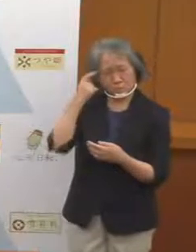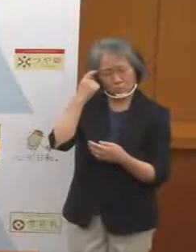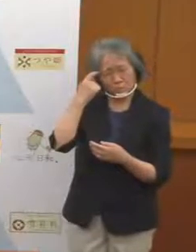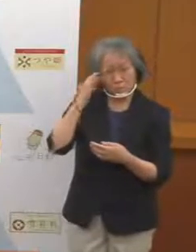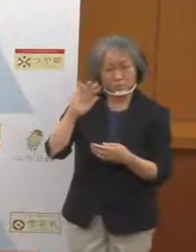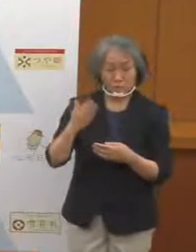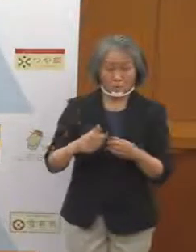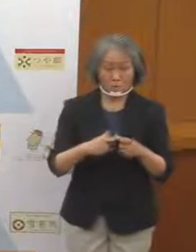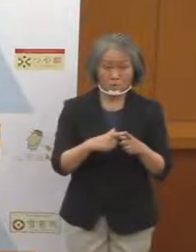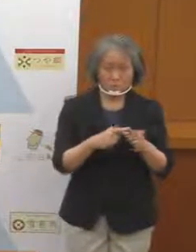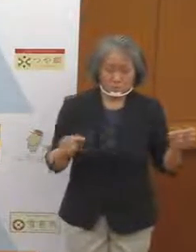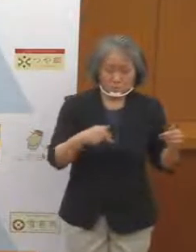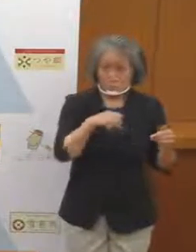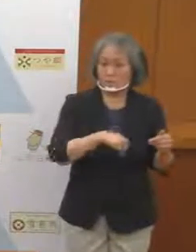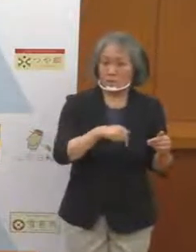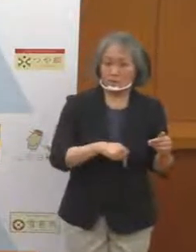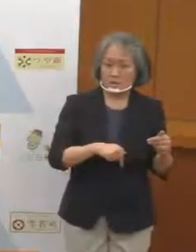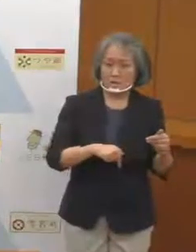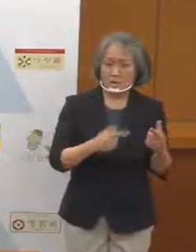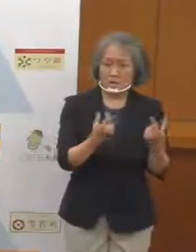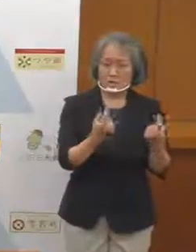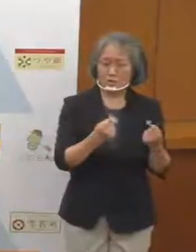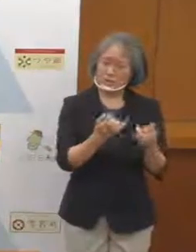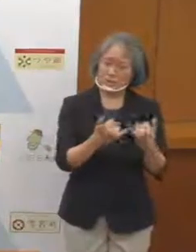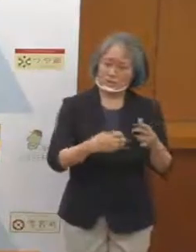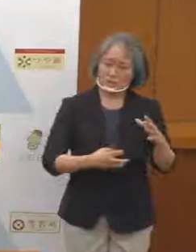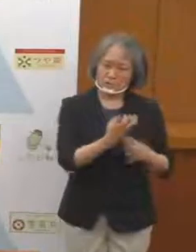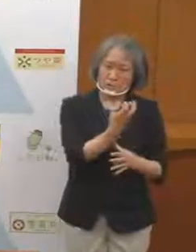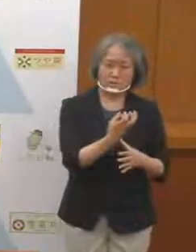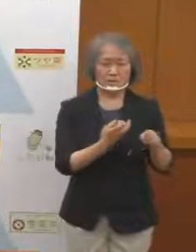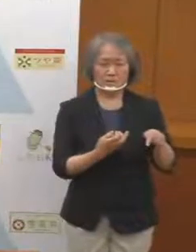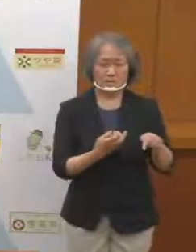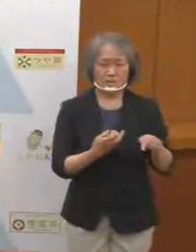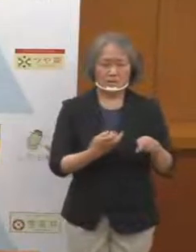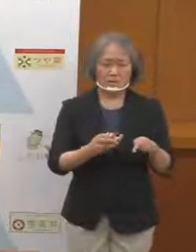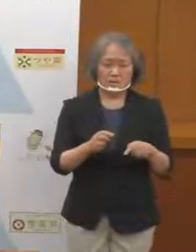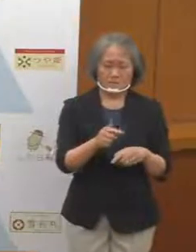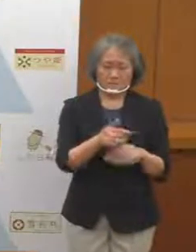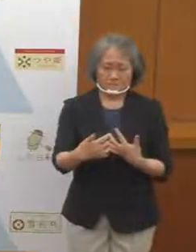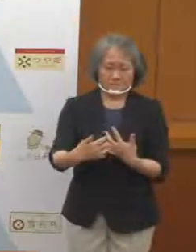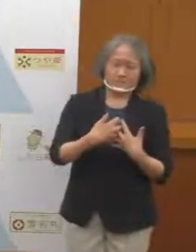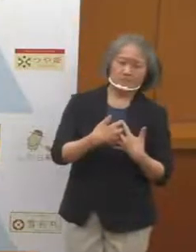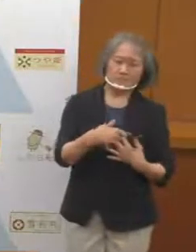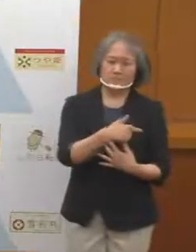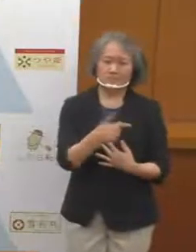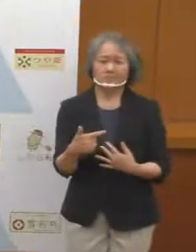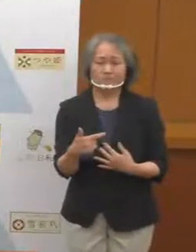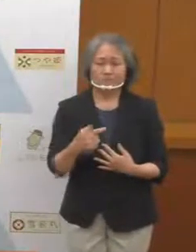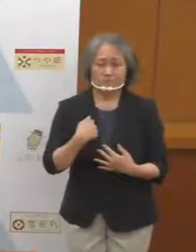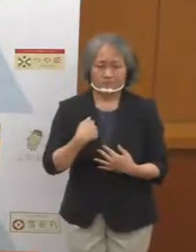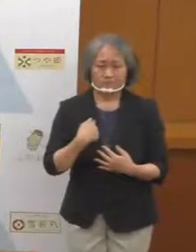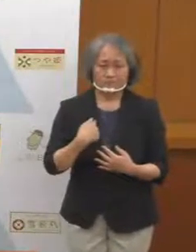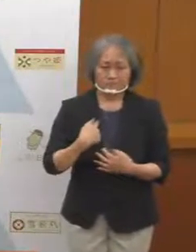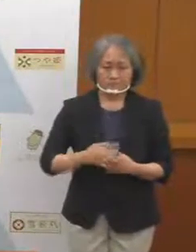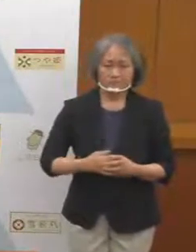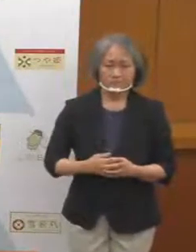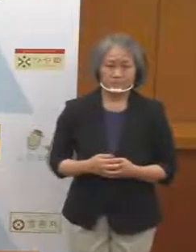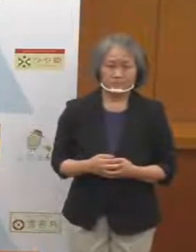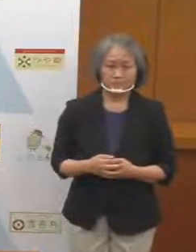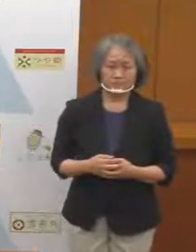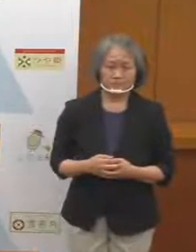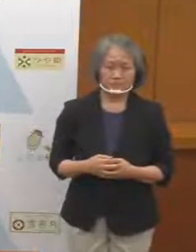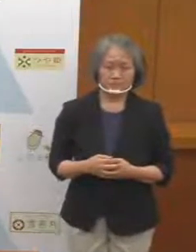自分の国でこういうことが起きたっていうのは本当にあのショックを受けました